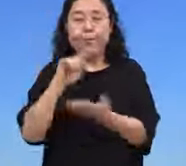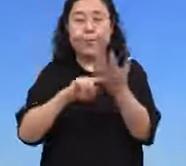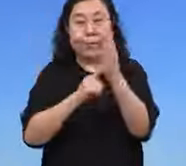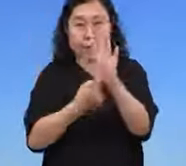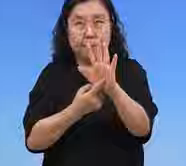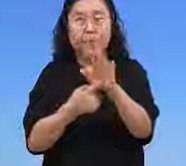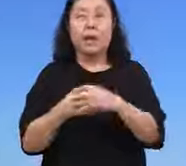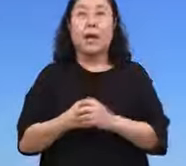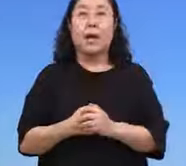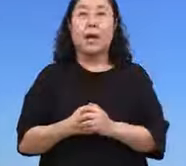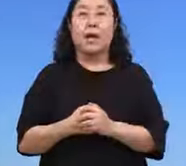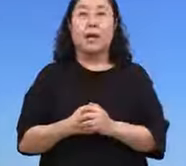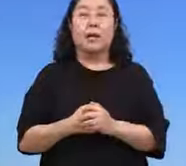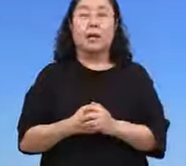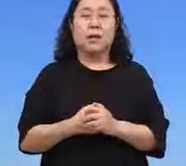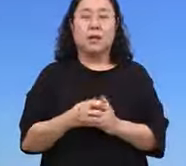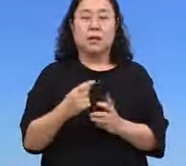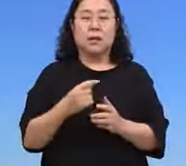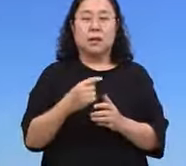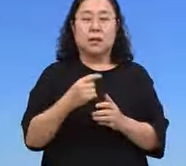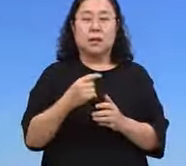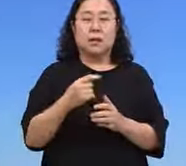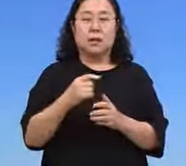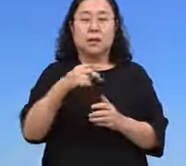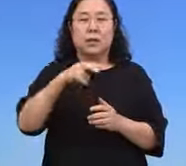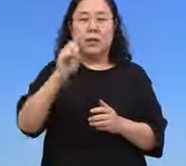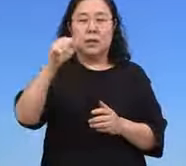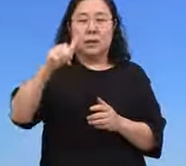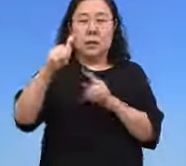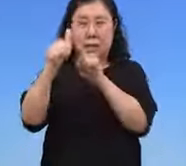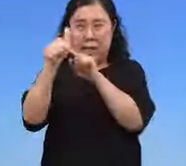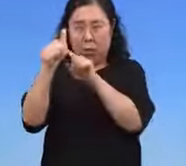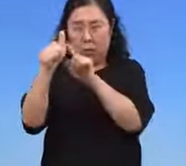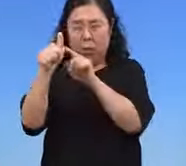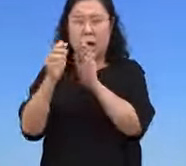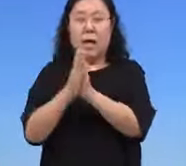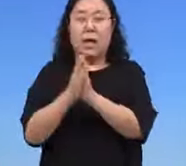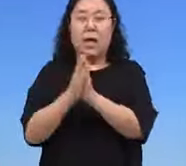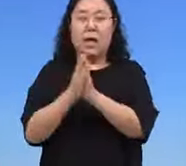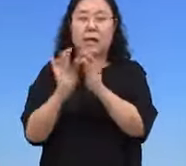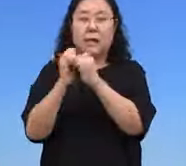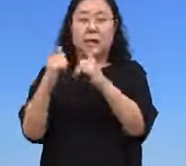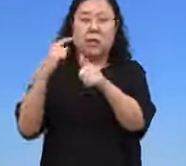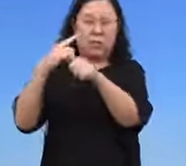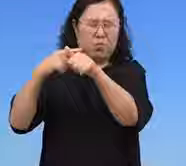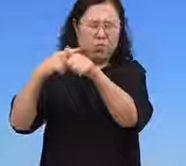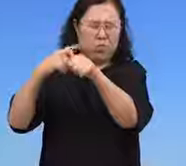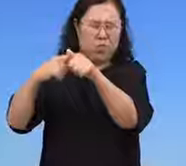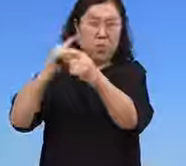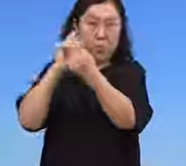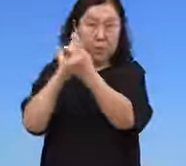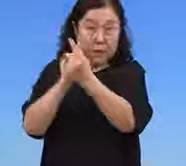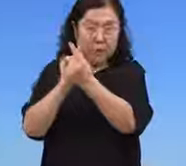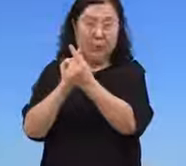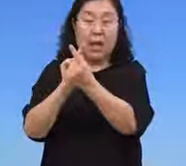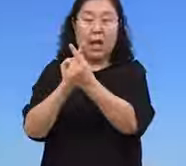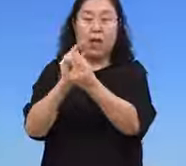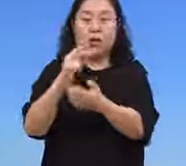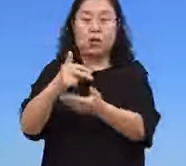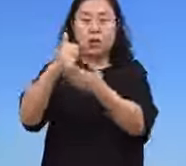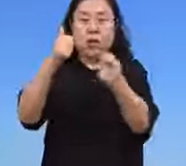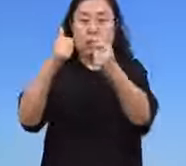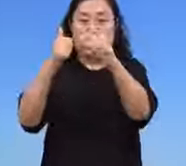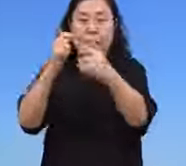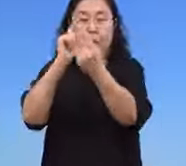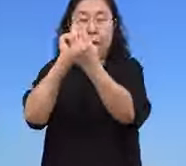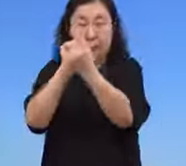받던, 그 쓰레기 취급을 받던 한 인생이 이제 주님 앞으로 이제 나와 변화가